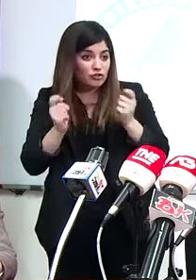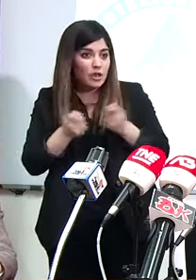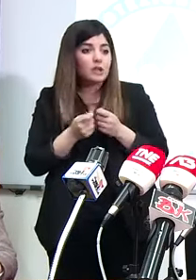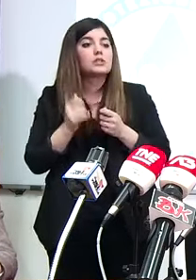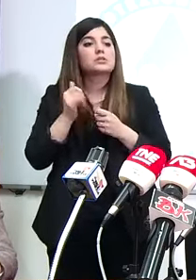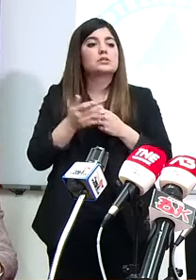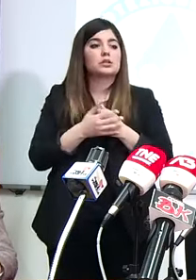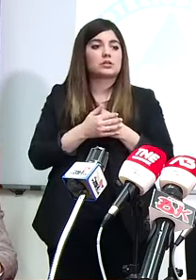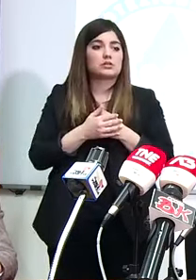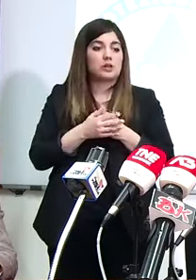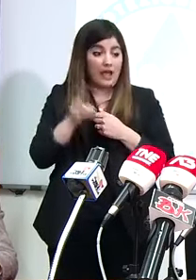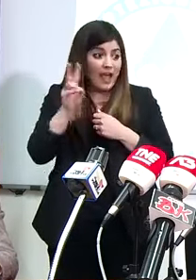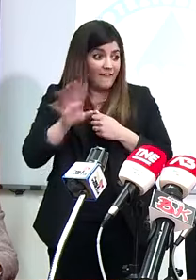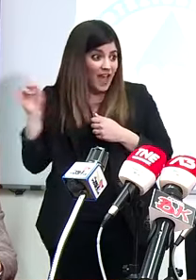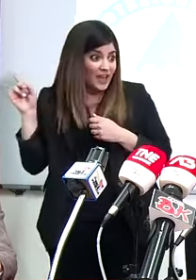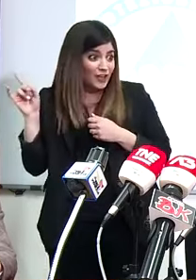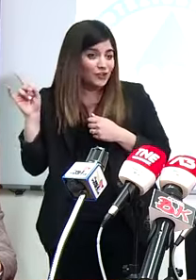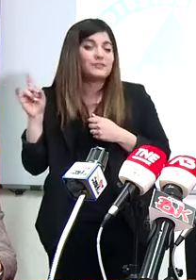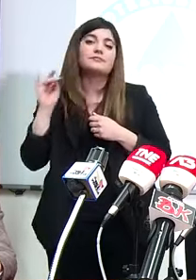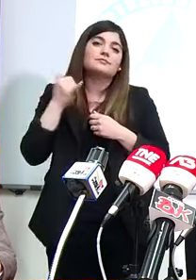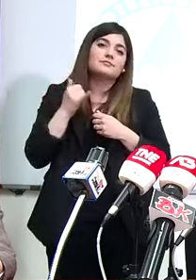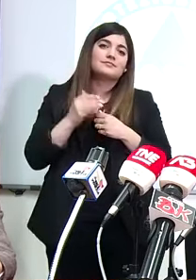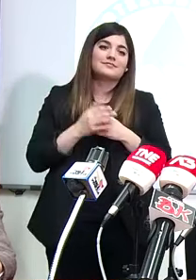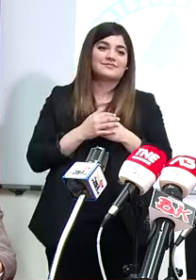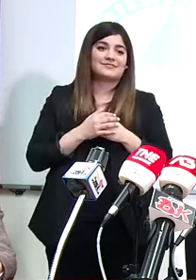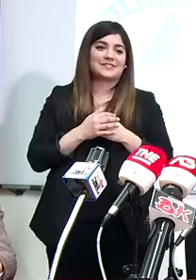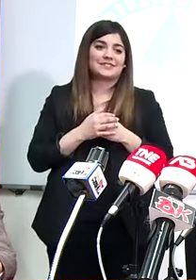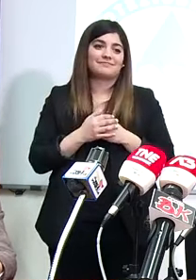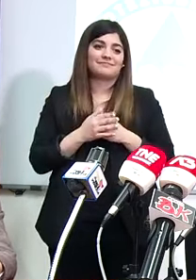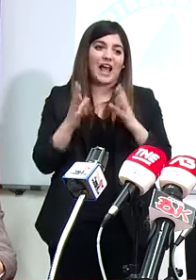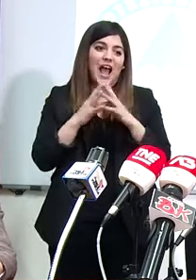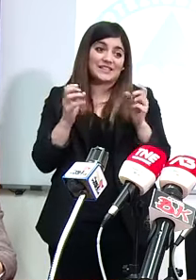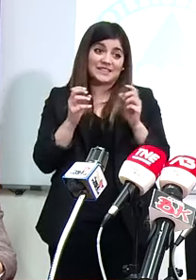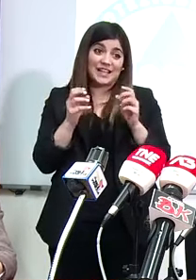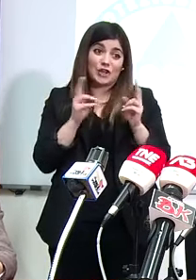chiede ma non è stato il direttore azienda ospedaliera di padova